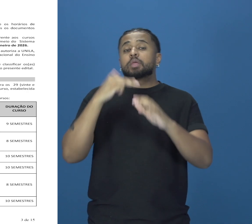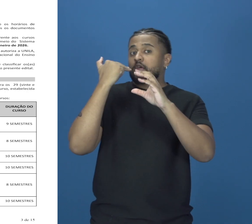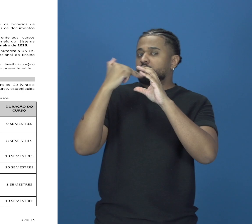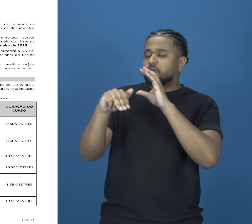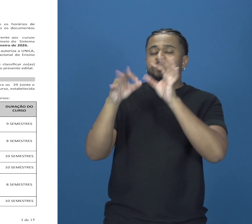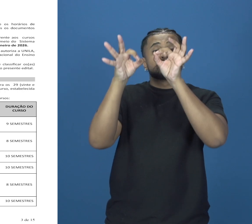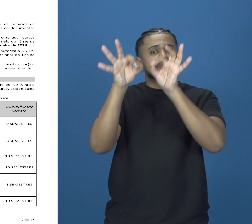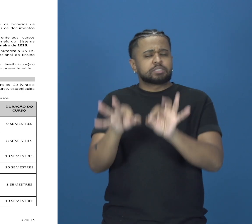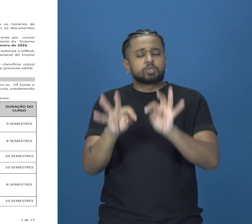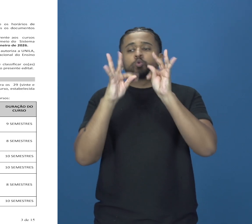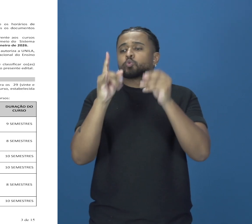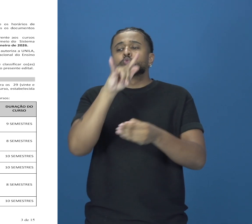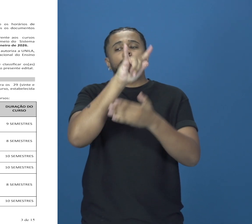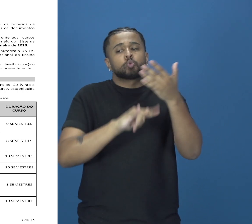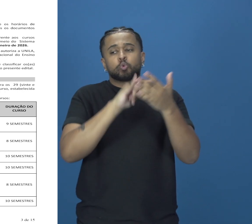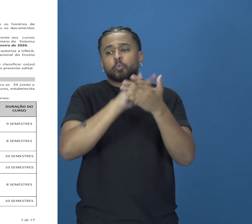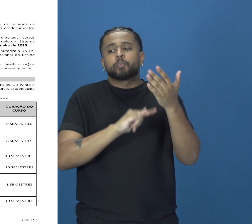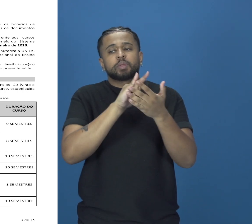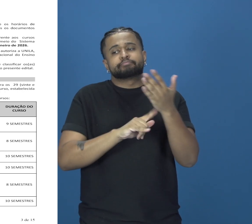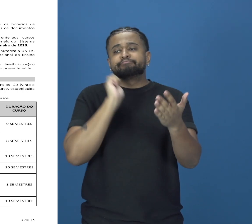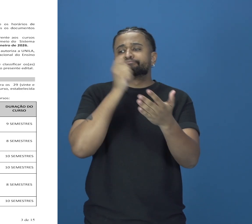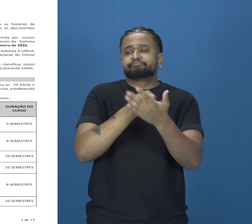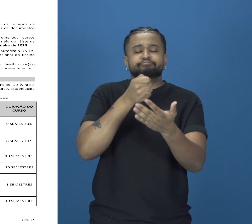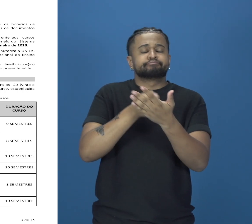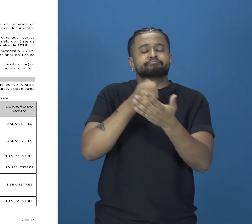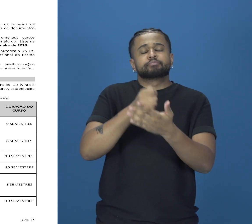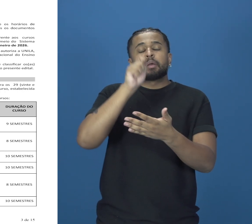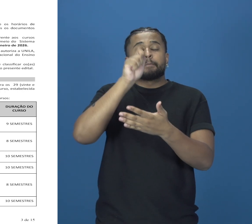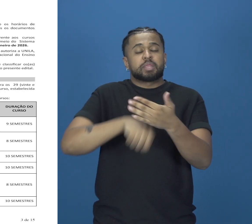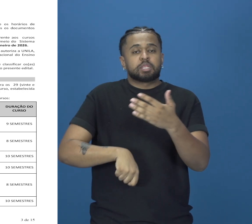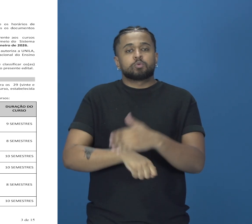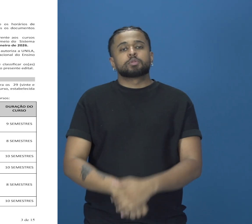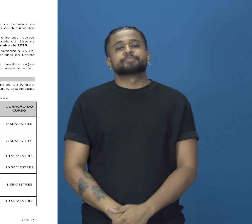apresentar/enviar corretamente todos os documentos exigidos para a matrícula.